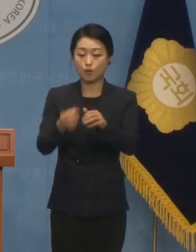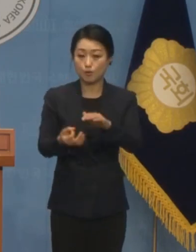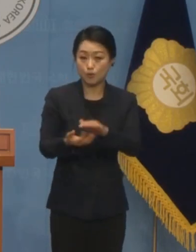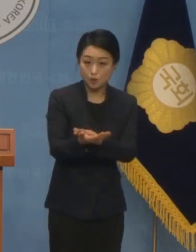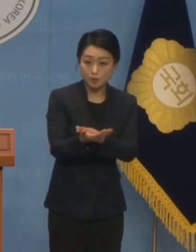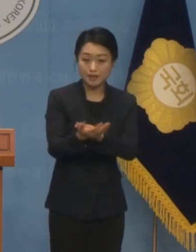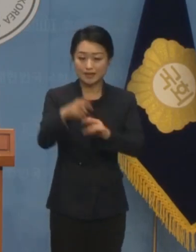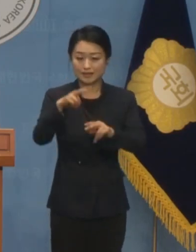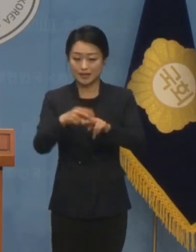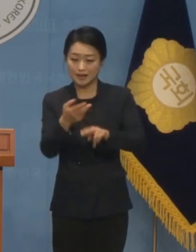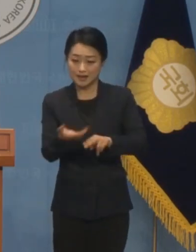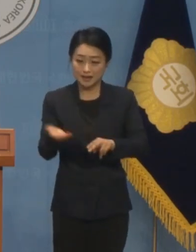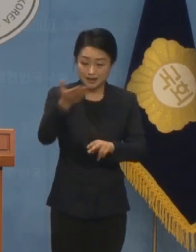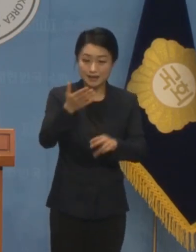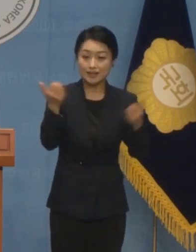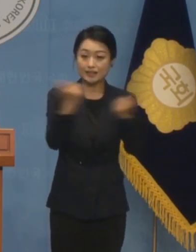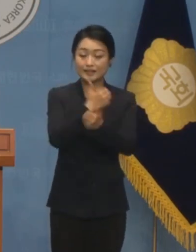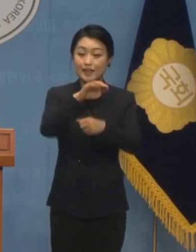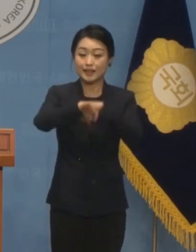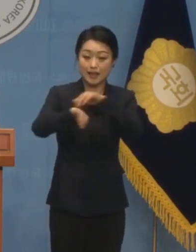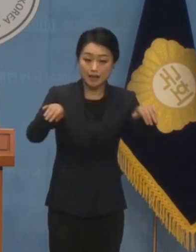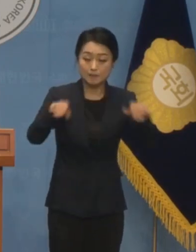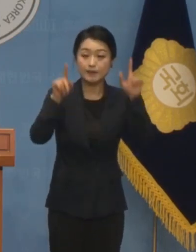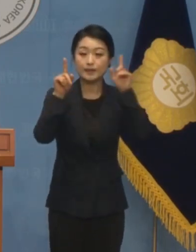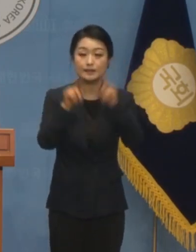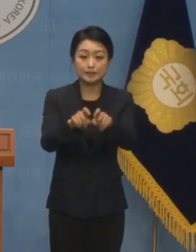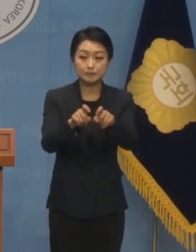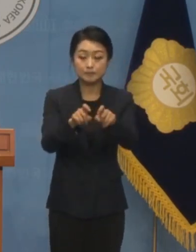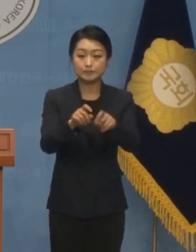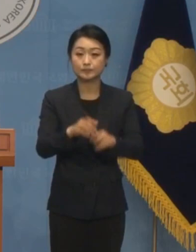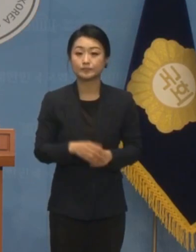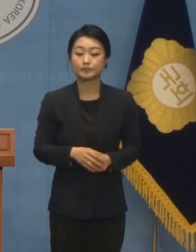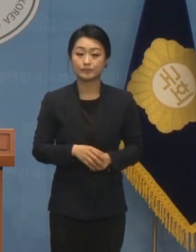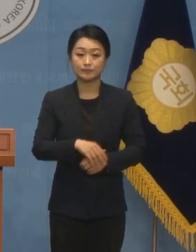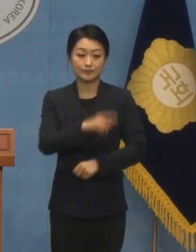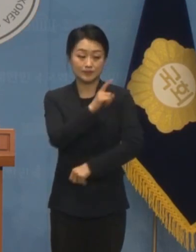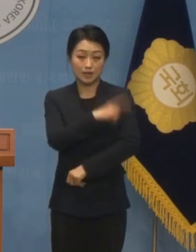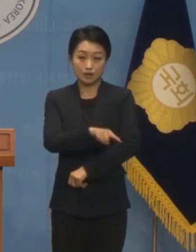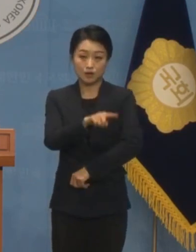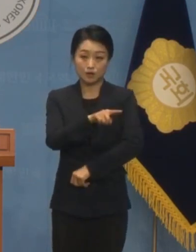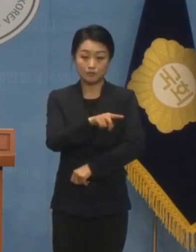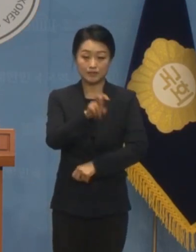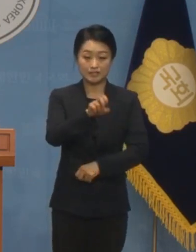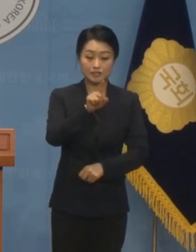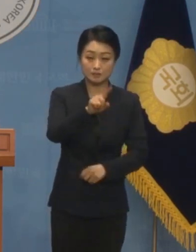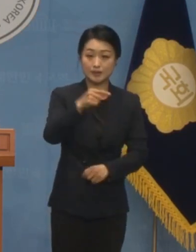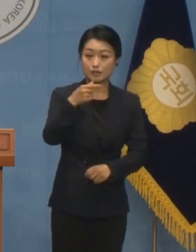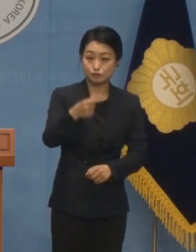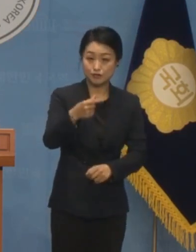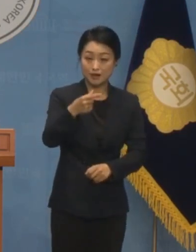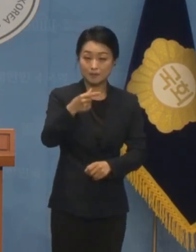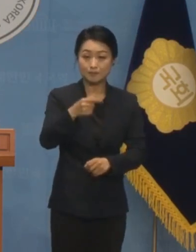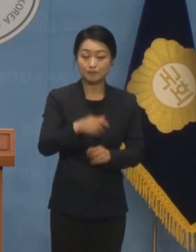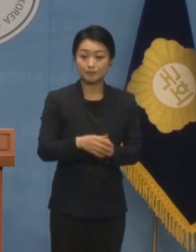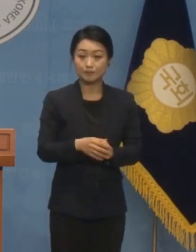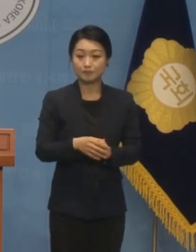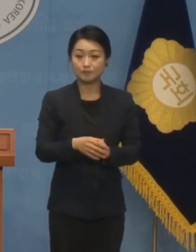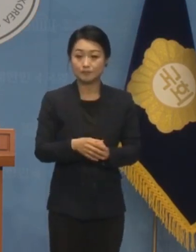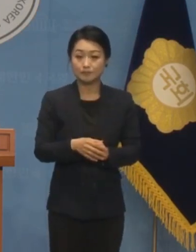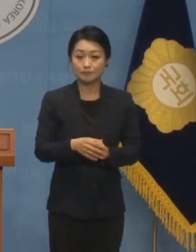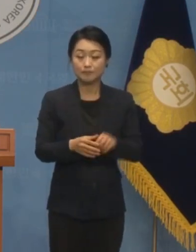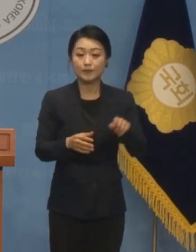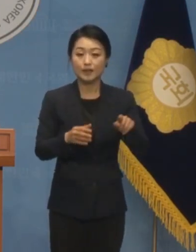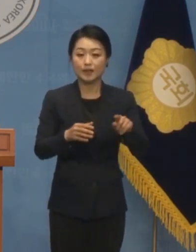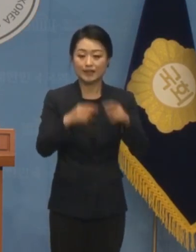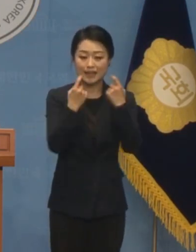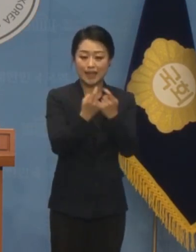시도 등 인사에 개입했다는 의혹, 무자격 업체 21g의 관저 증축 의혹 등